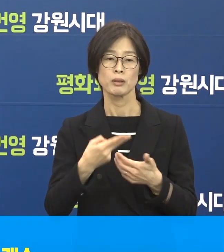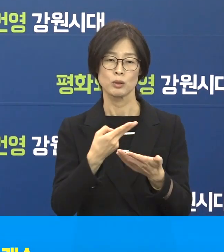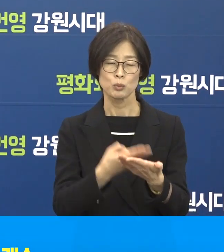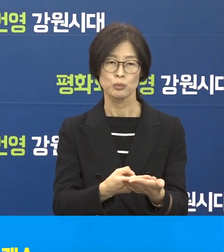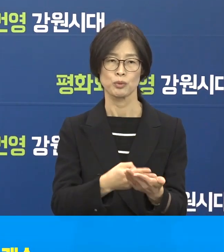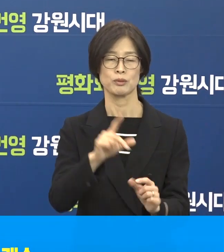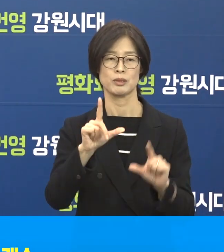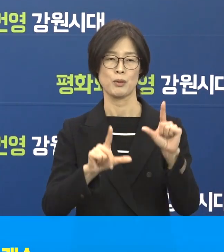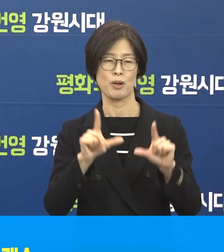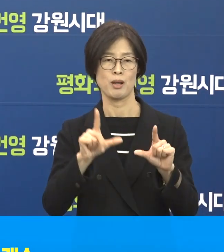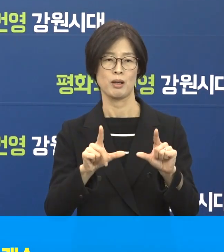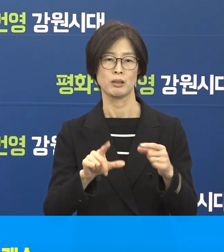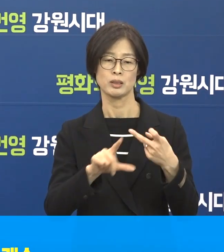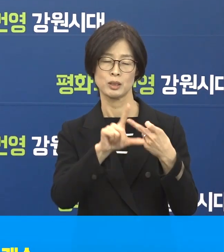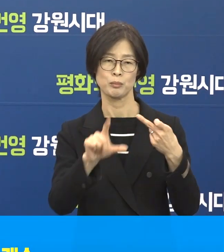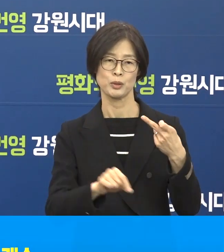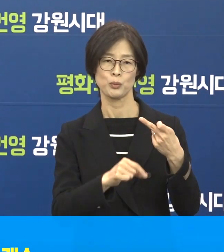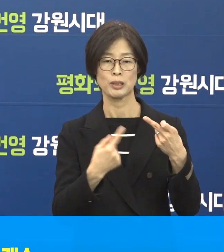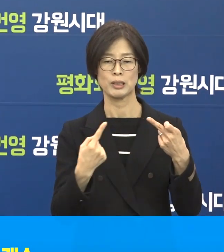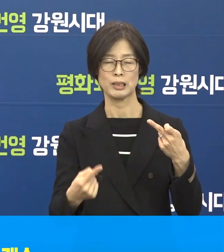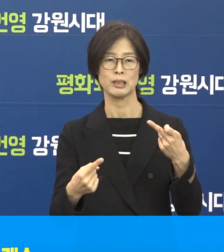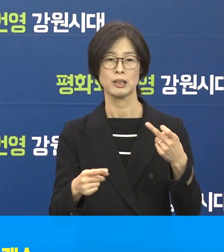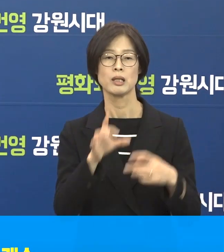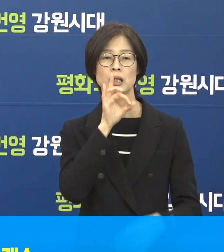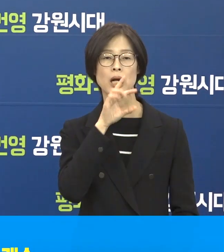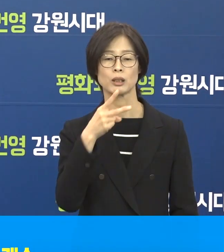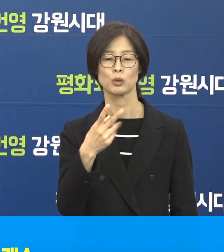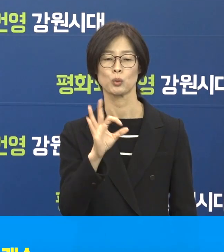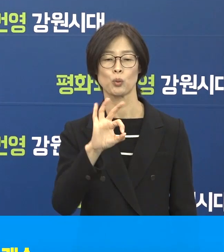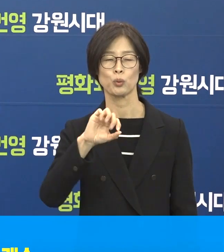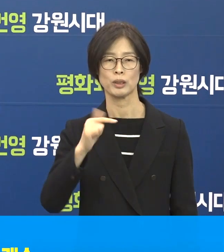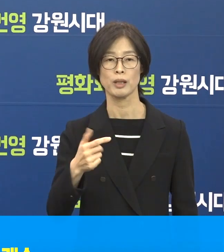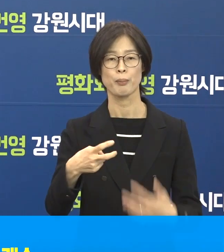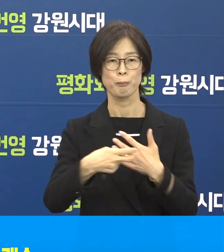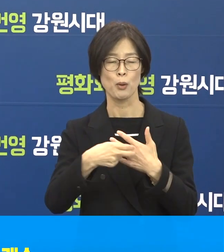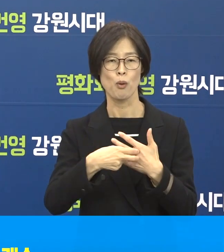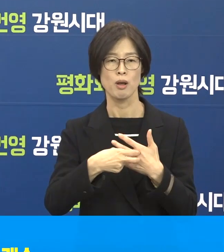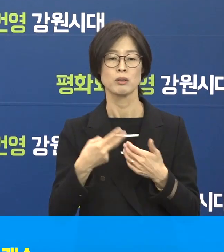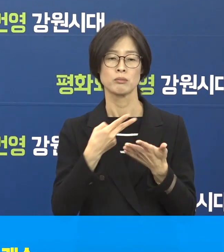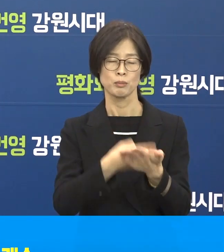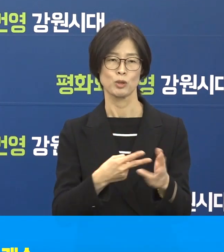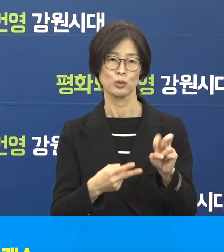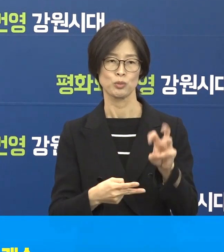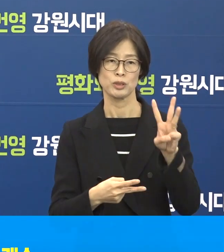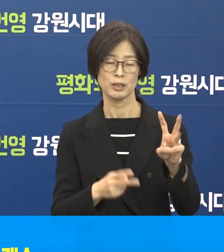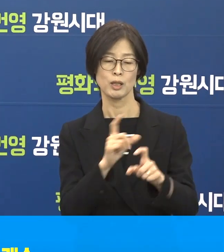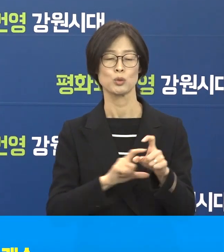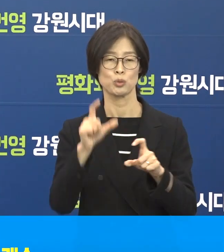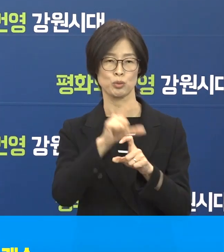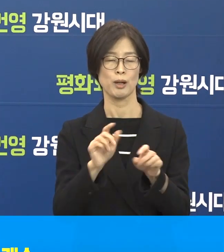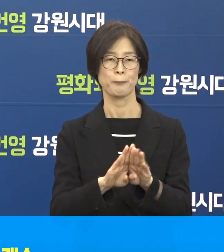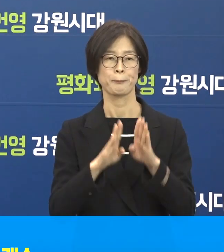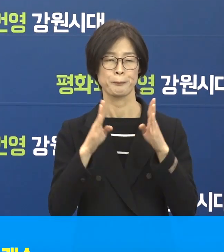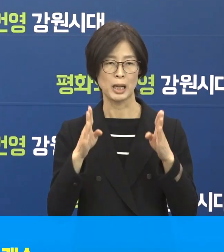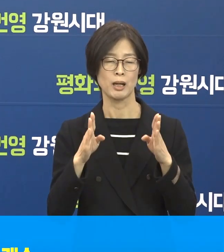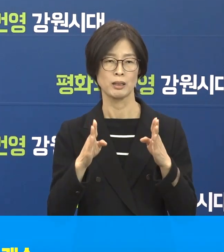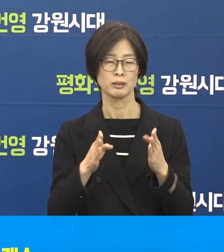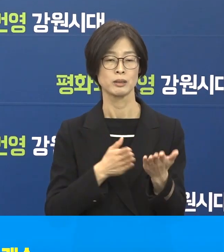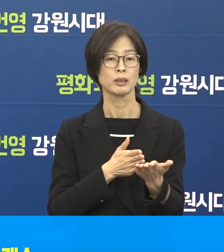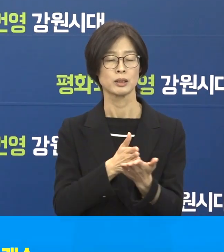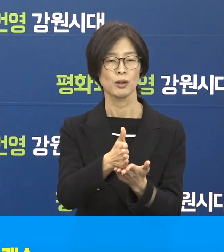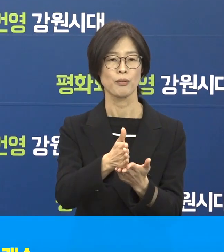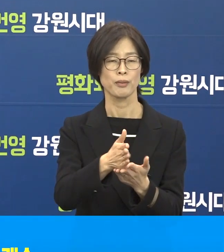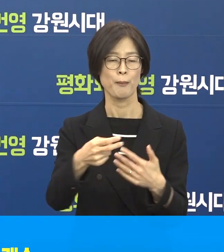현황입니다. 12월 1일 강릉 동인병원 23개 병상을 추가로 개소하여 현재